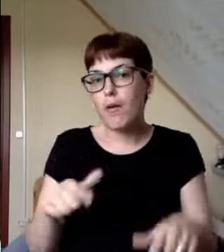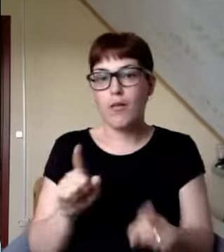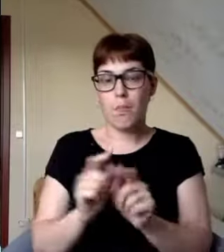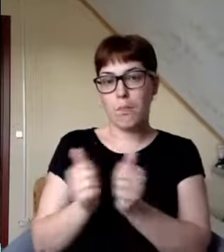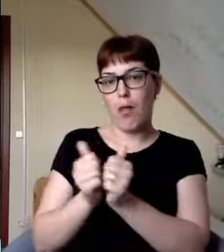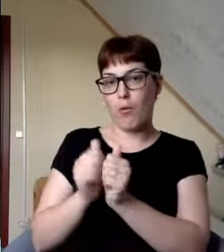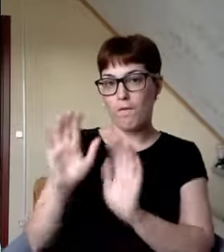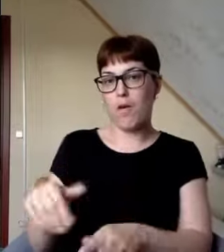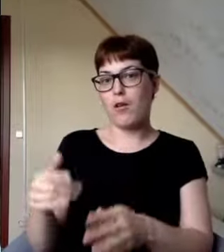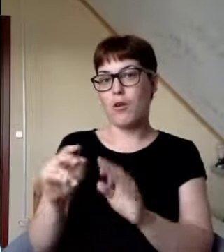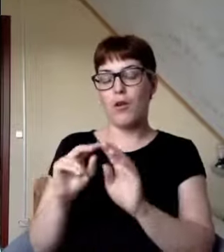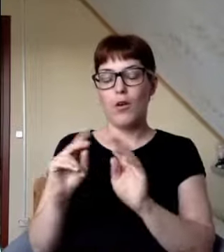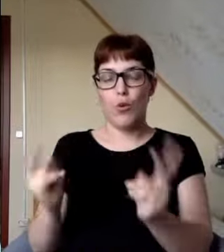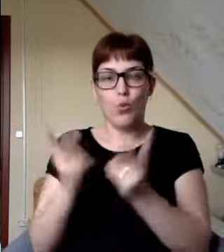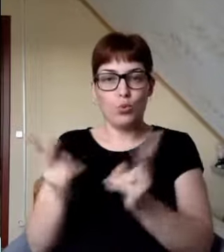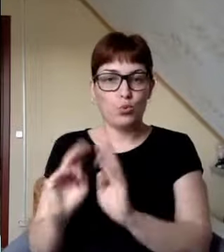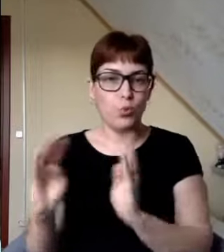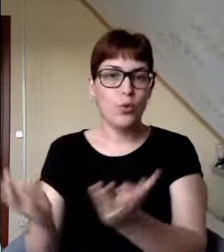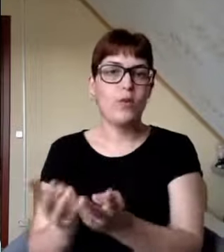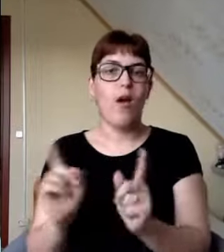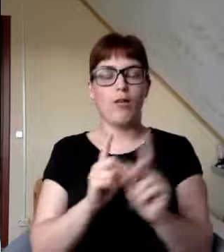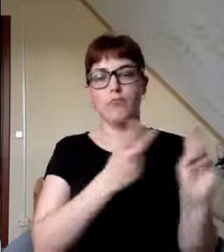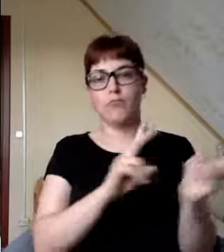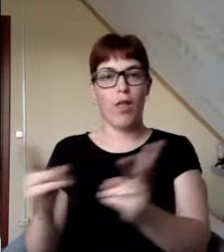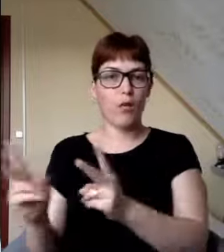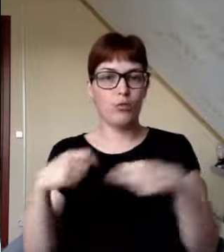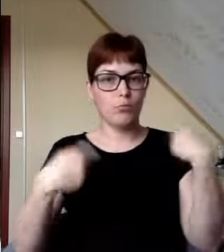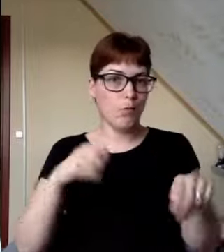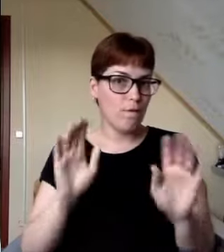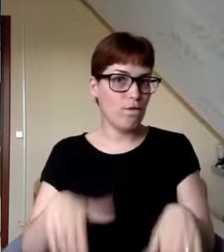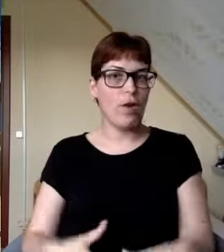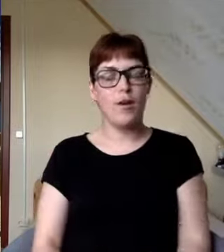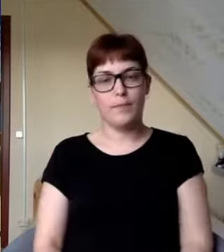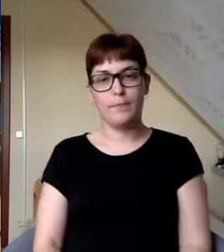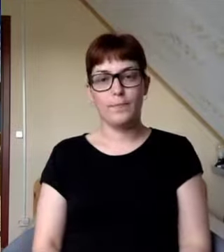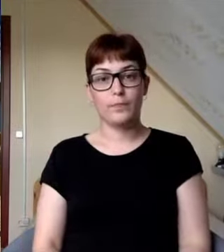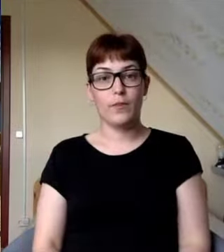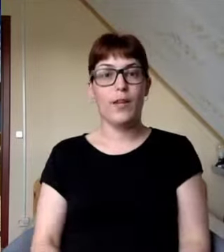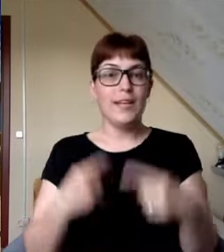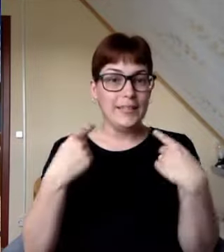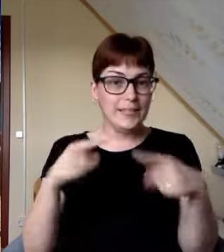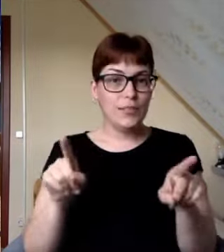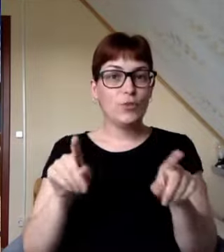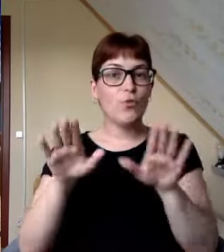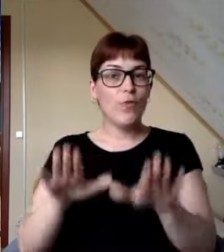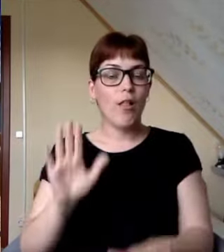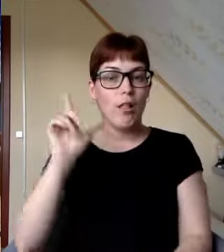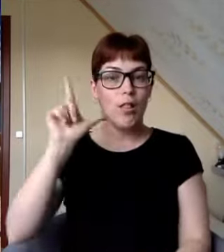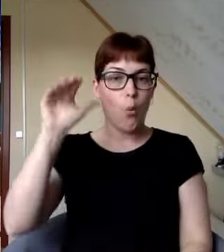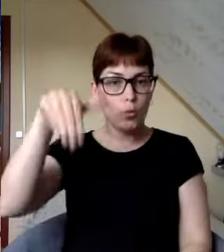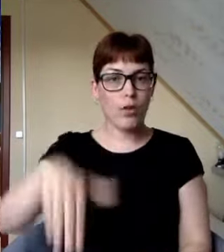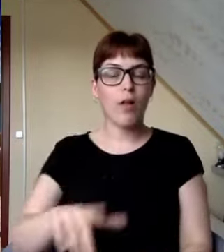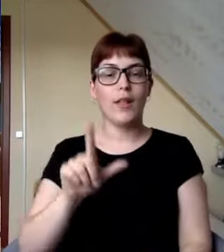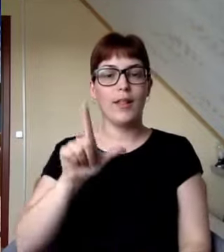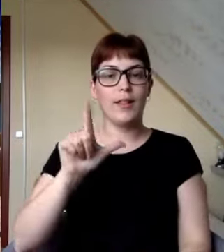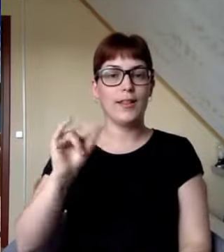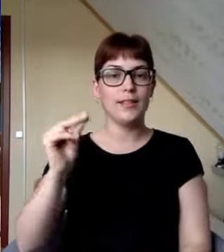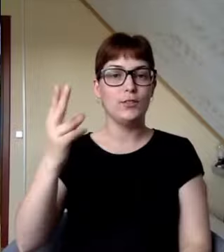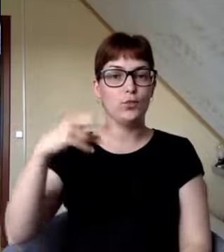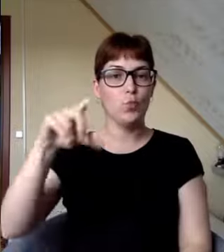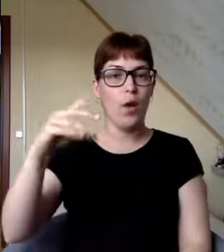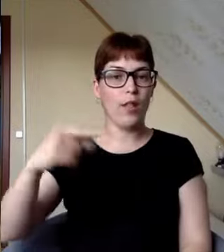uzkurināt, varbūt ugums, kur, nu, tepat var uzgriezt dāņšus rotaļas. Tikmēr citvieti lankālnē pie Lizdolas